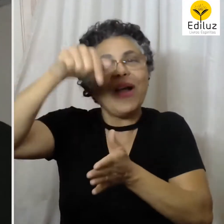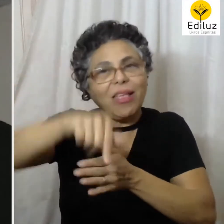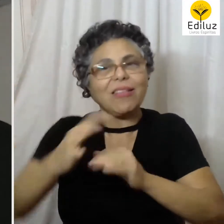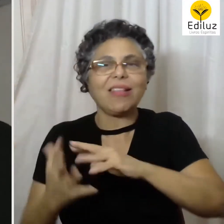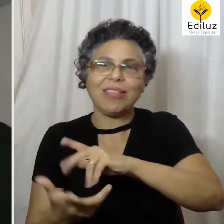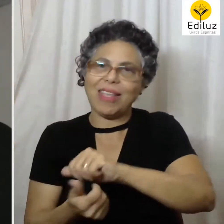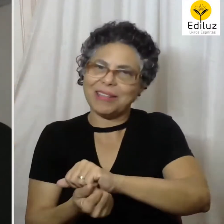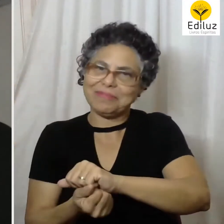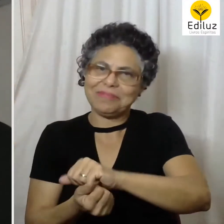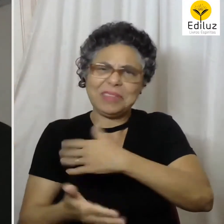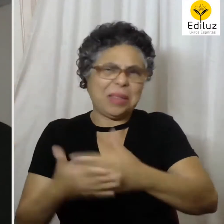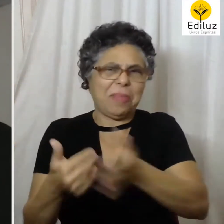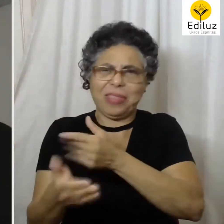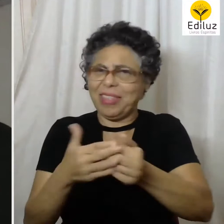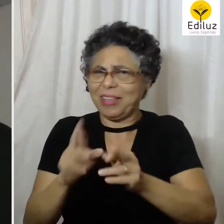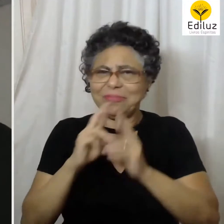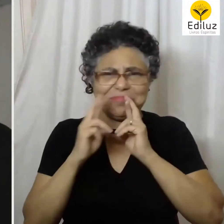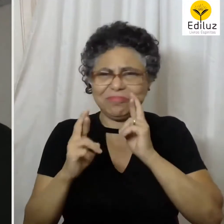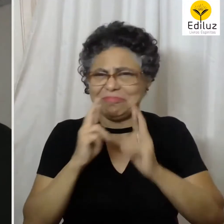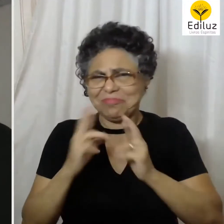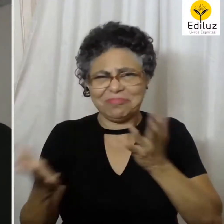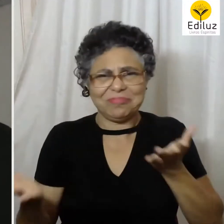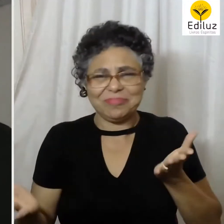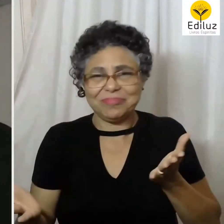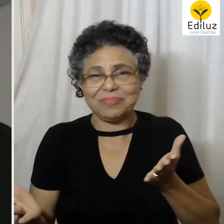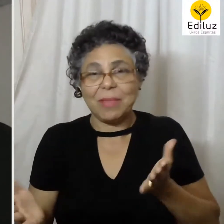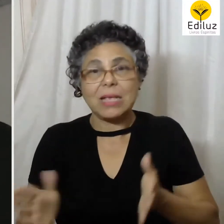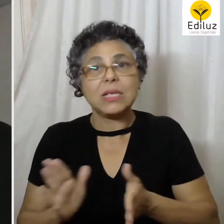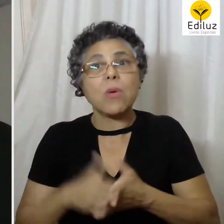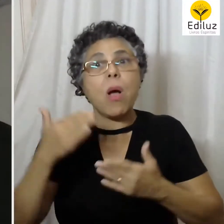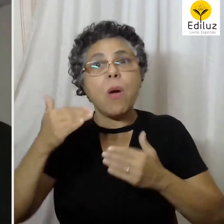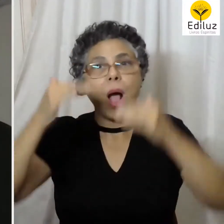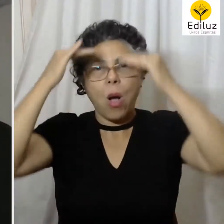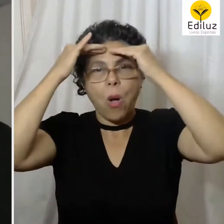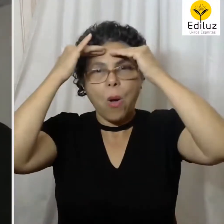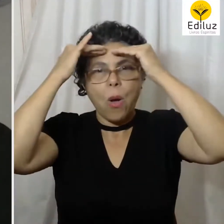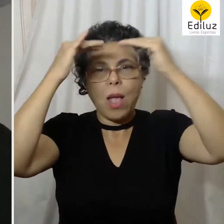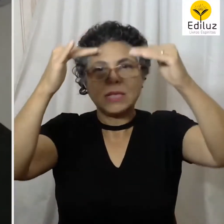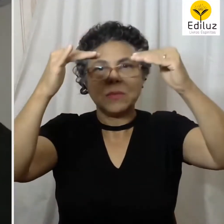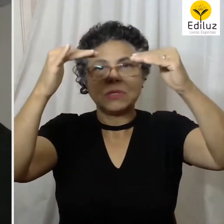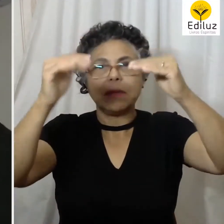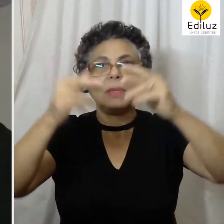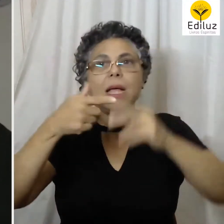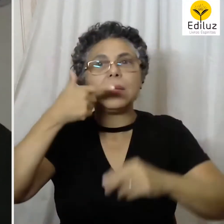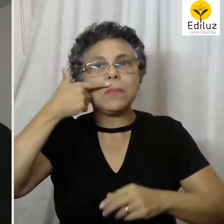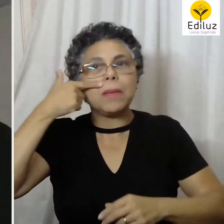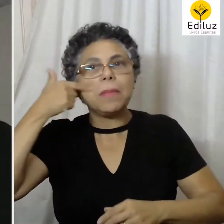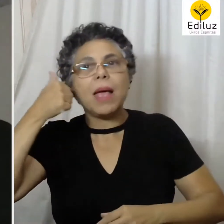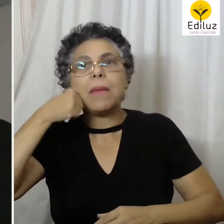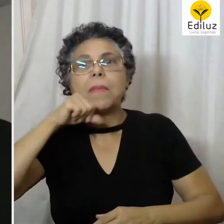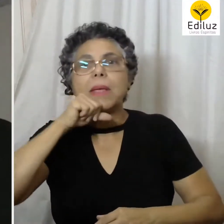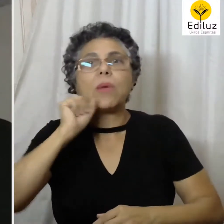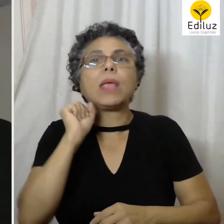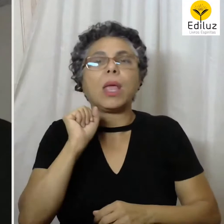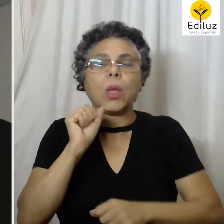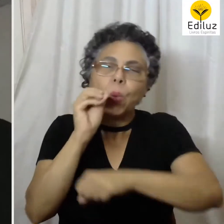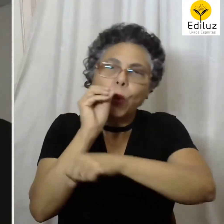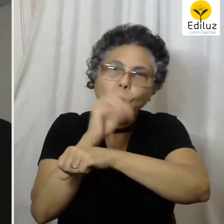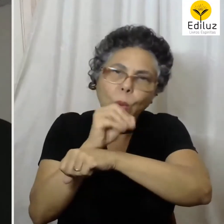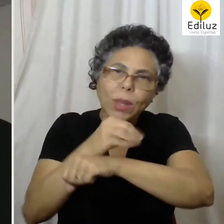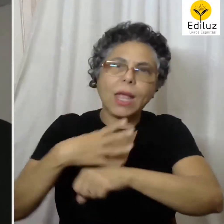relação. Obviamente, existe uma obrigação moral dos pais em cuidar dos seus filhos,